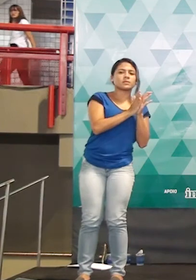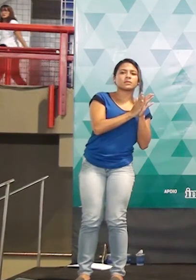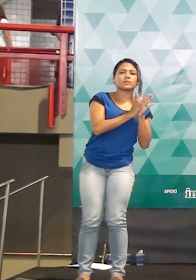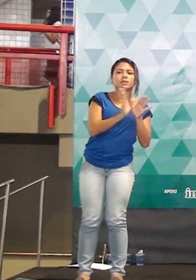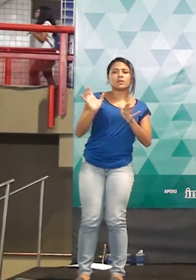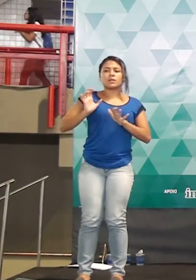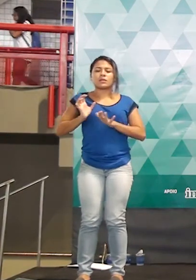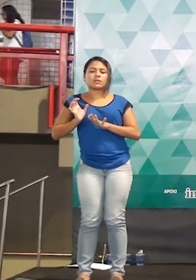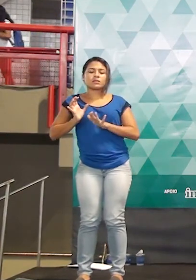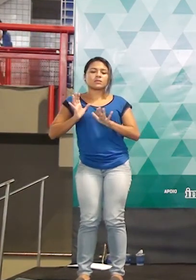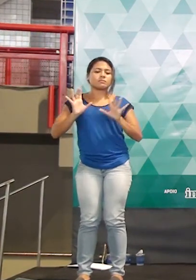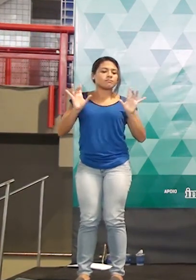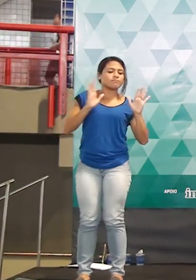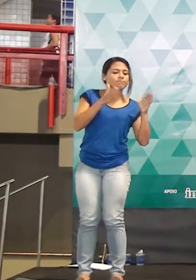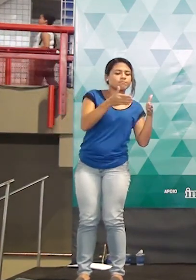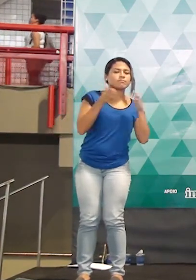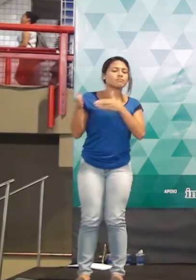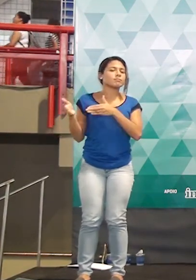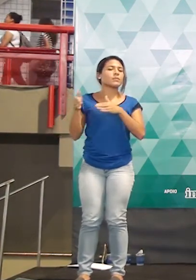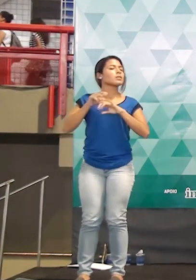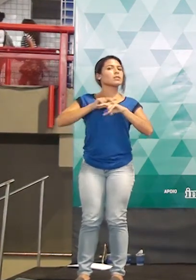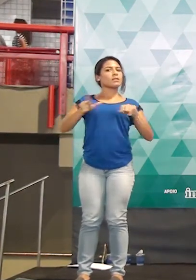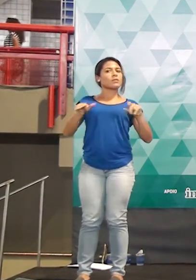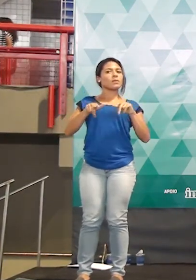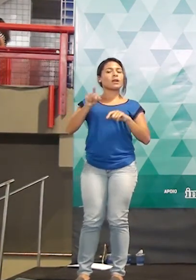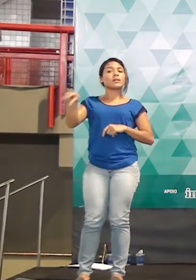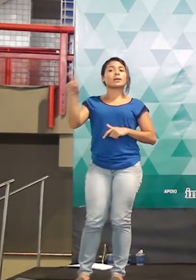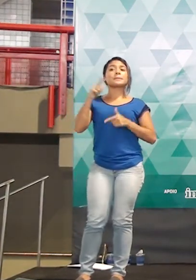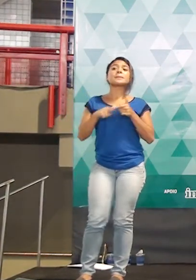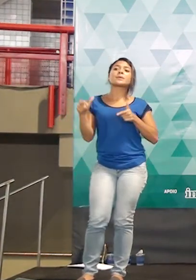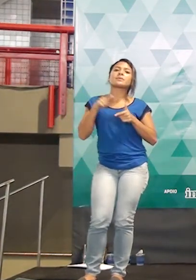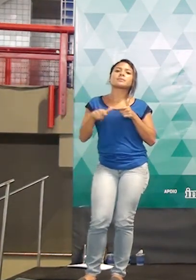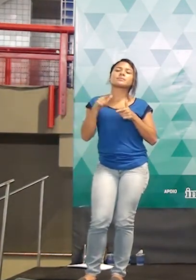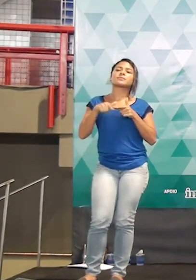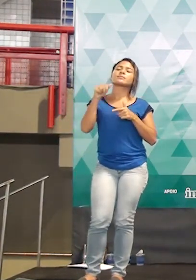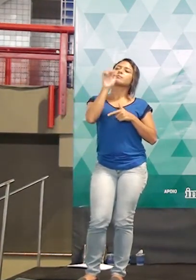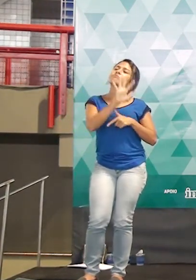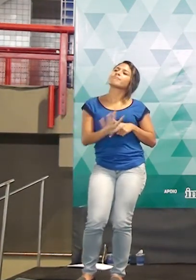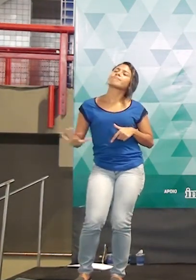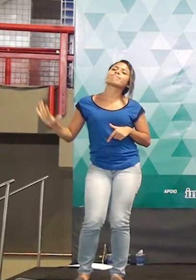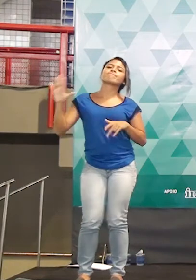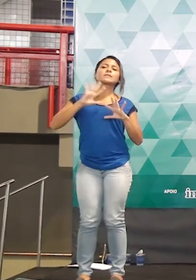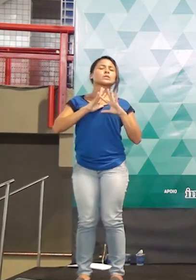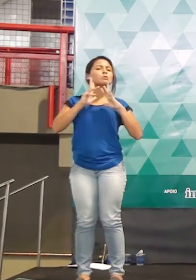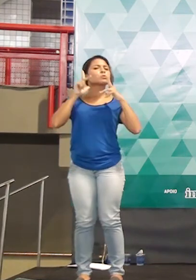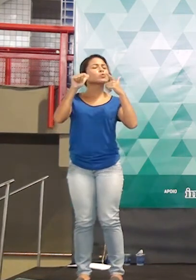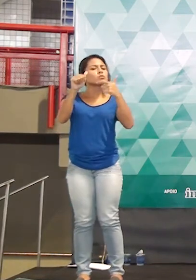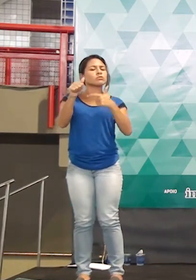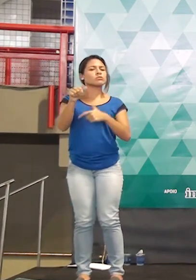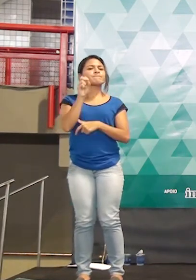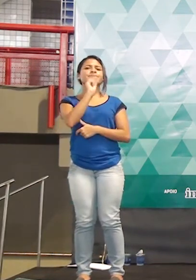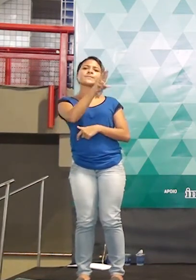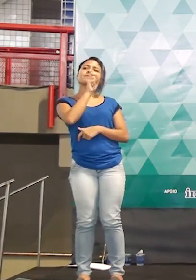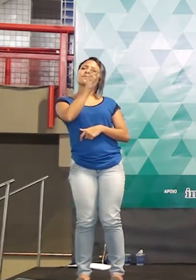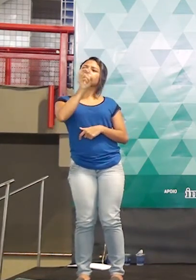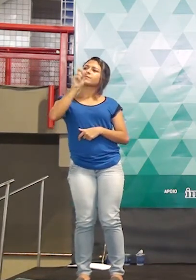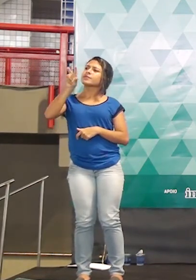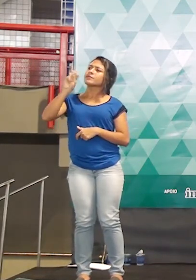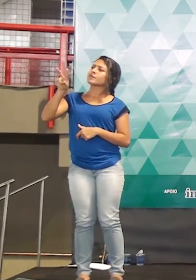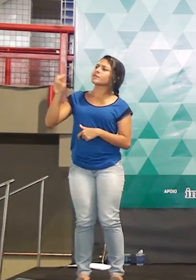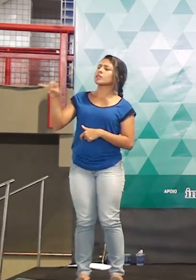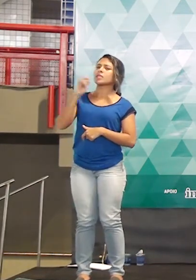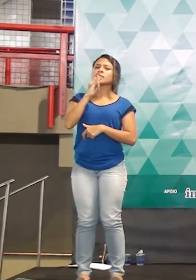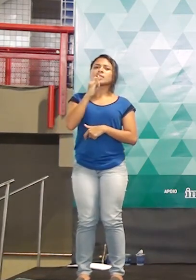média. É um problema que afeta o cotidiano de cada um de nós, independente de cor,